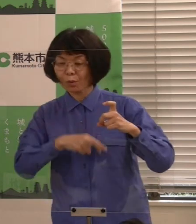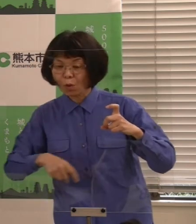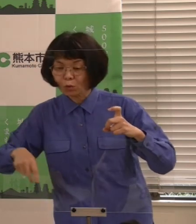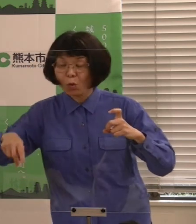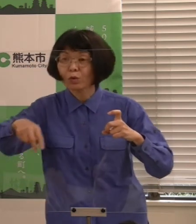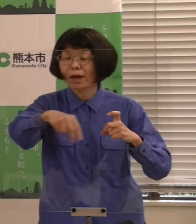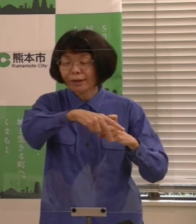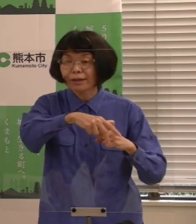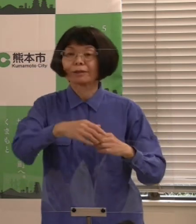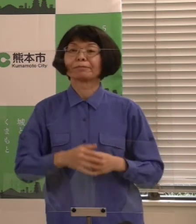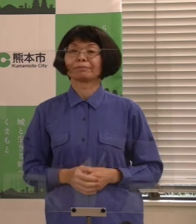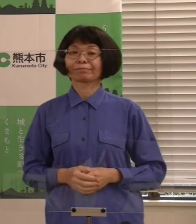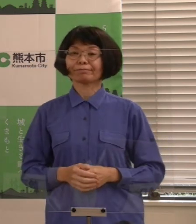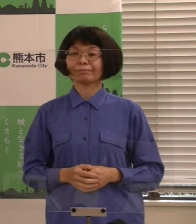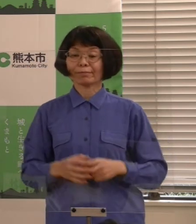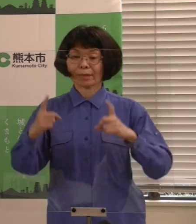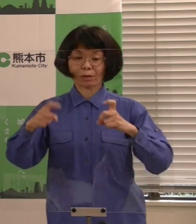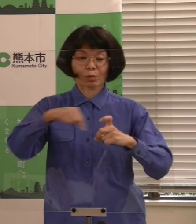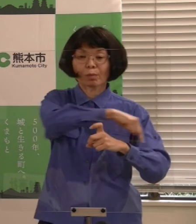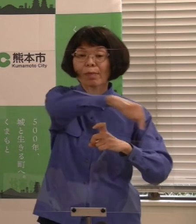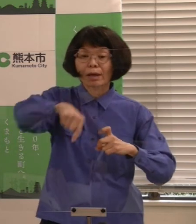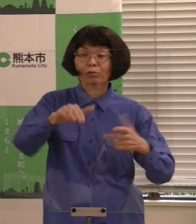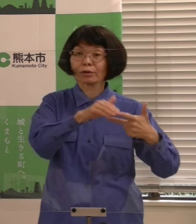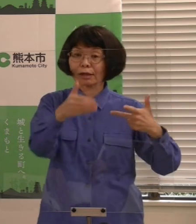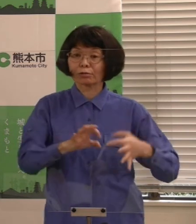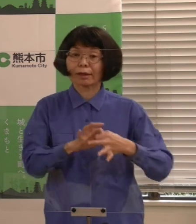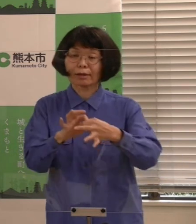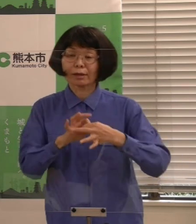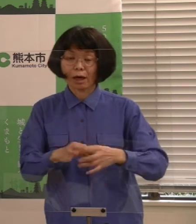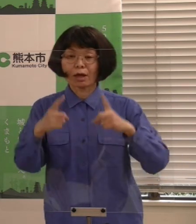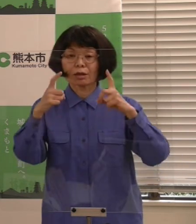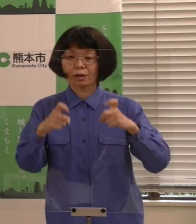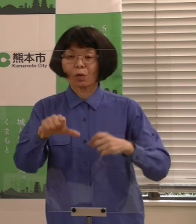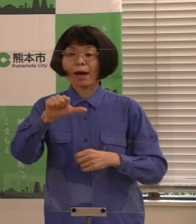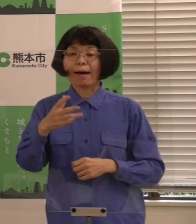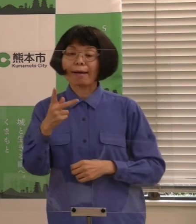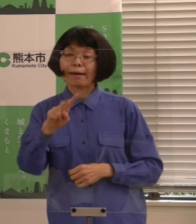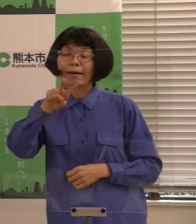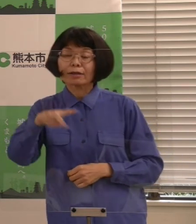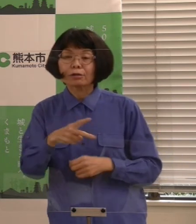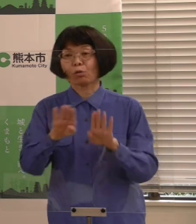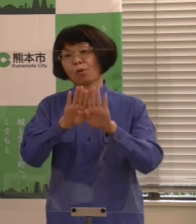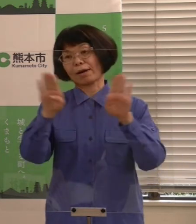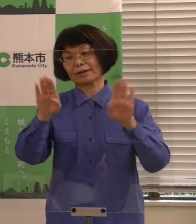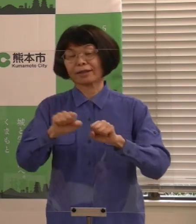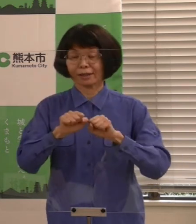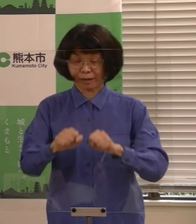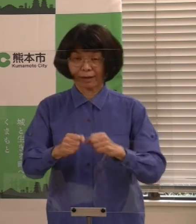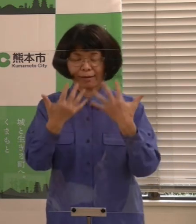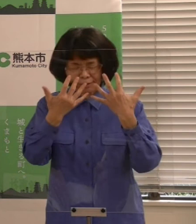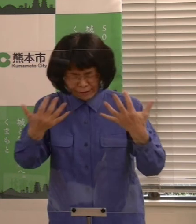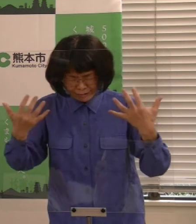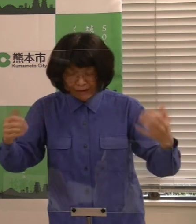ど周辺施設と連携をいたしました城明かりを開催いたしますので、ぜひ多くの皆様